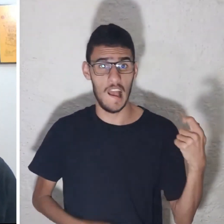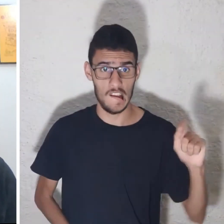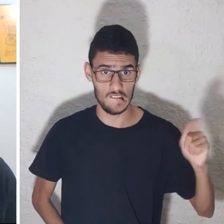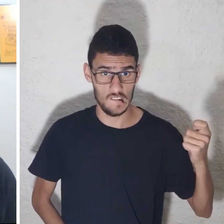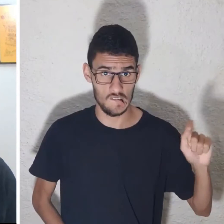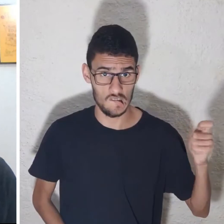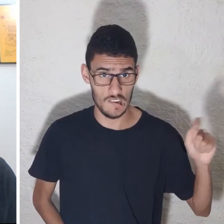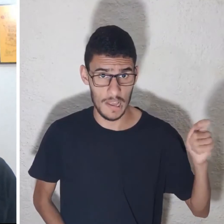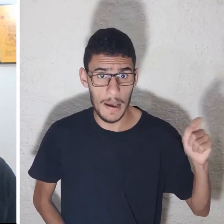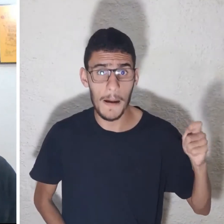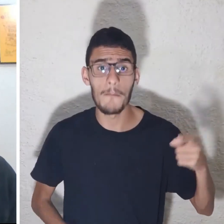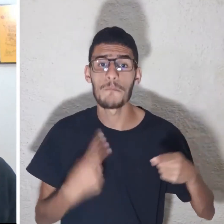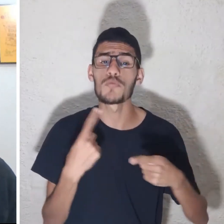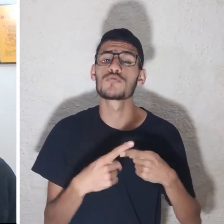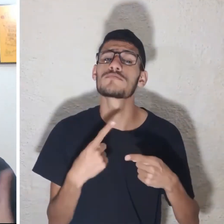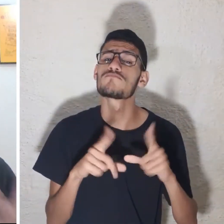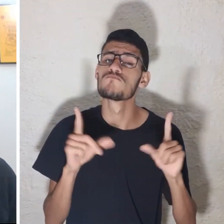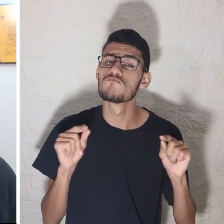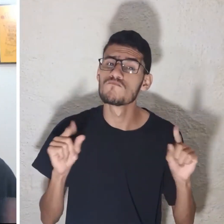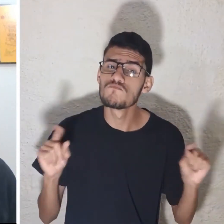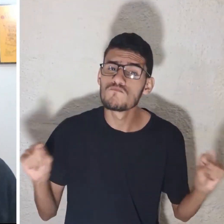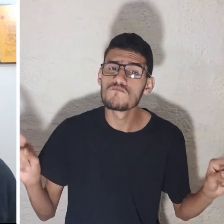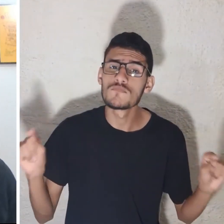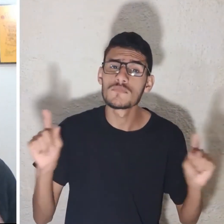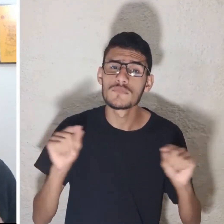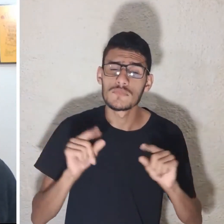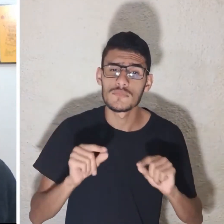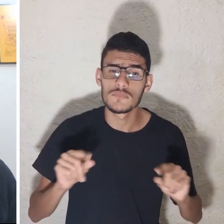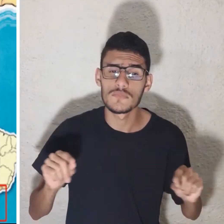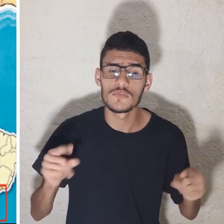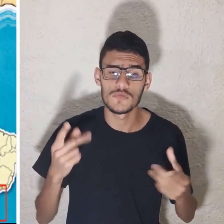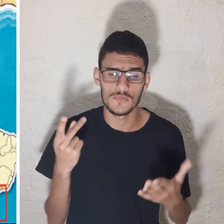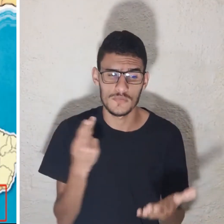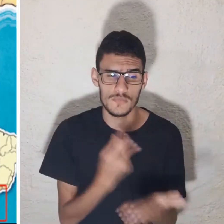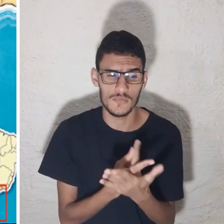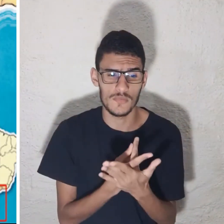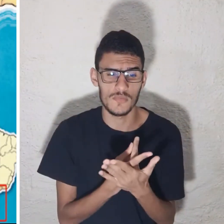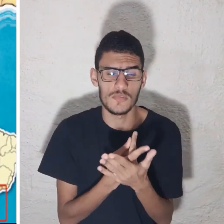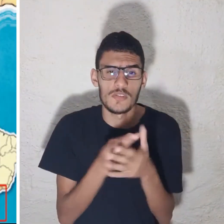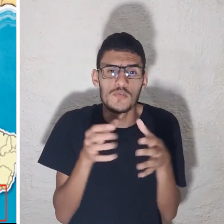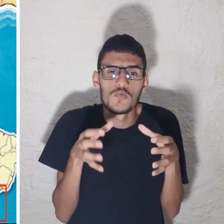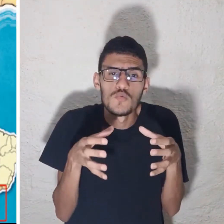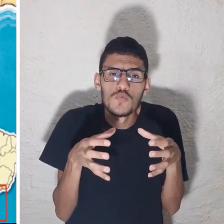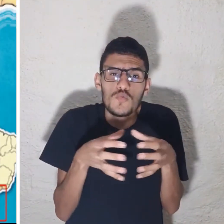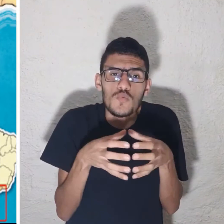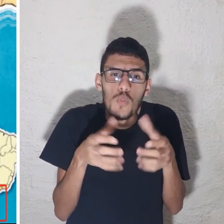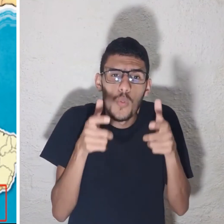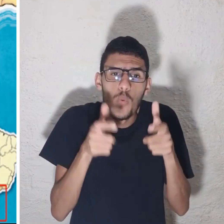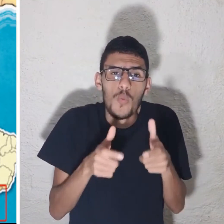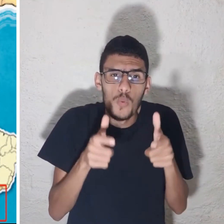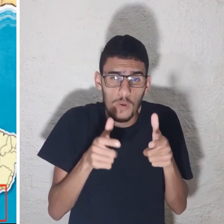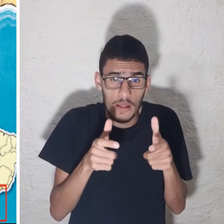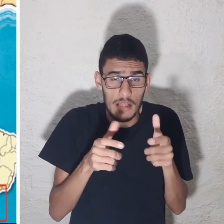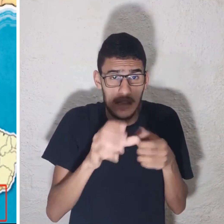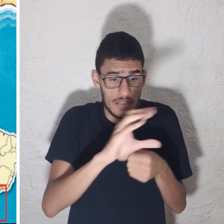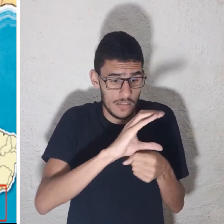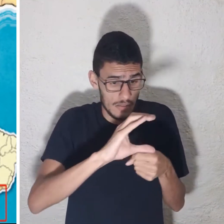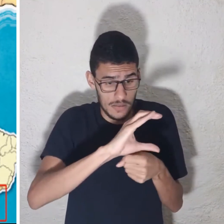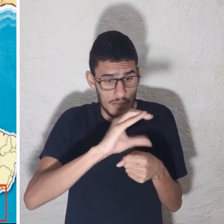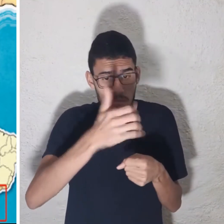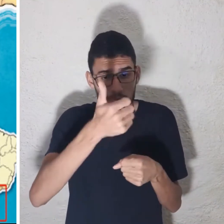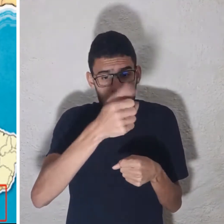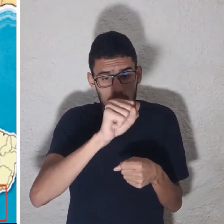a Argentina. Porque o que acontece? Né? O que é a Cisplatina? A Cisplatina era uma província. O que é província?